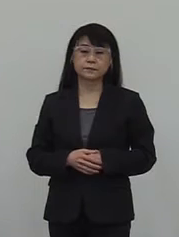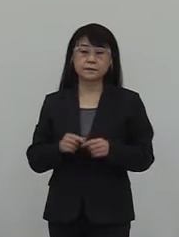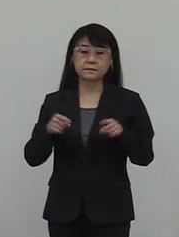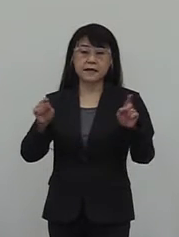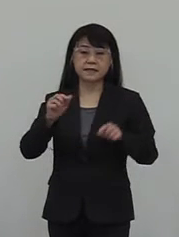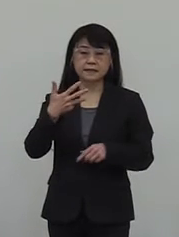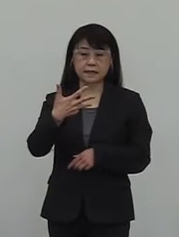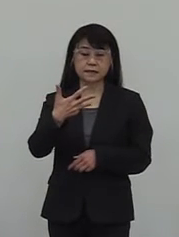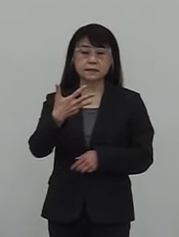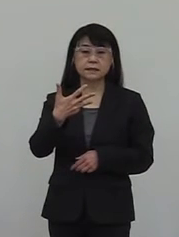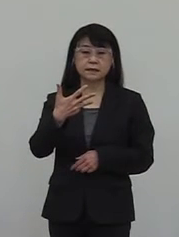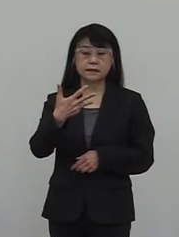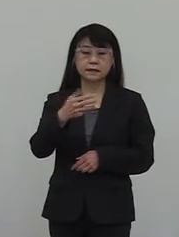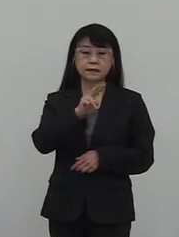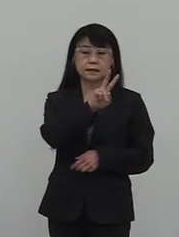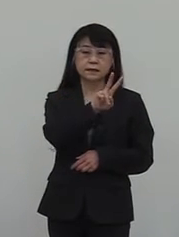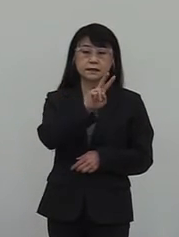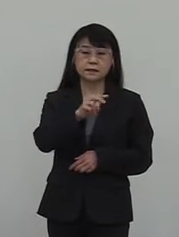ページ目の